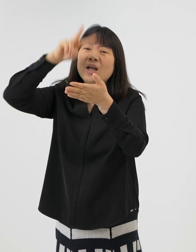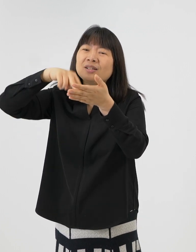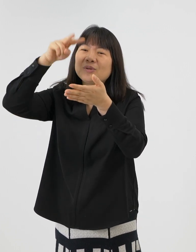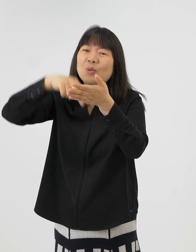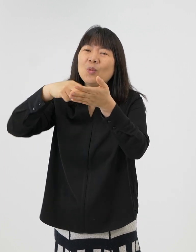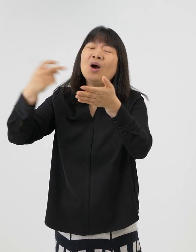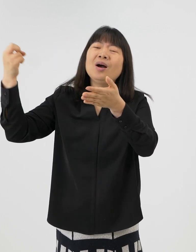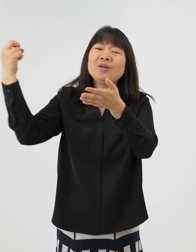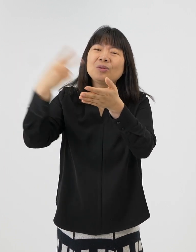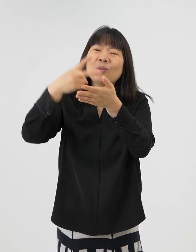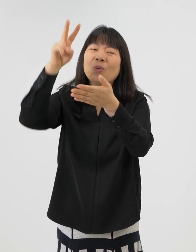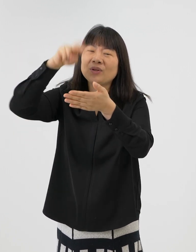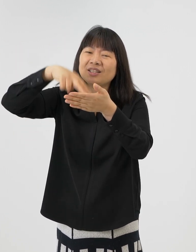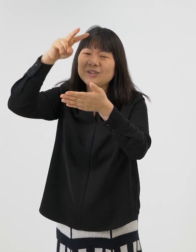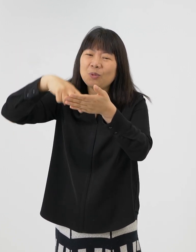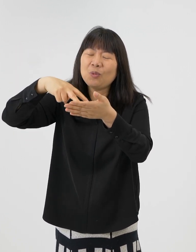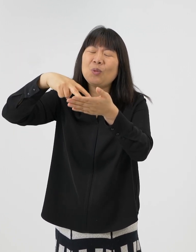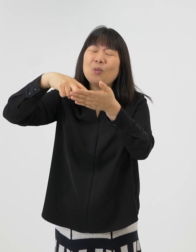믿습니까?